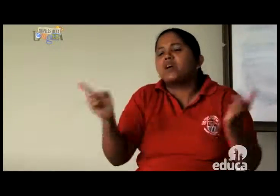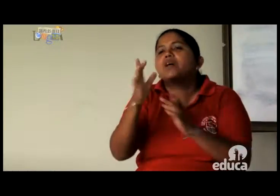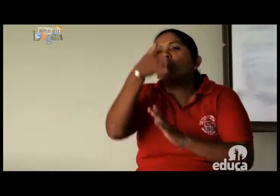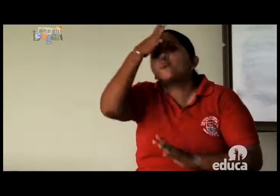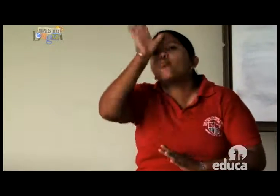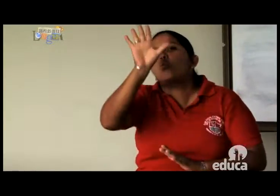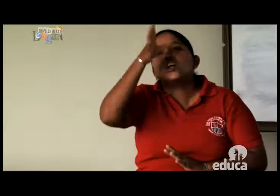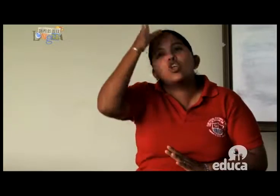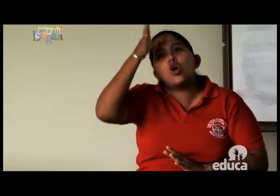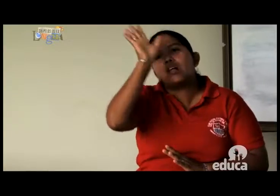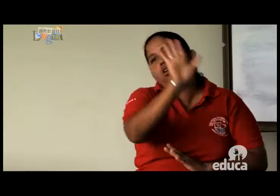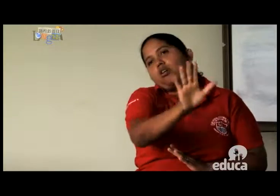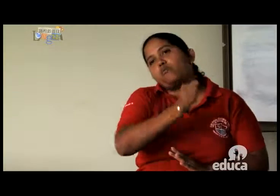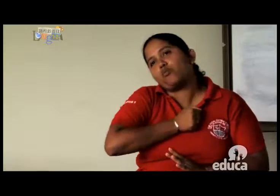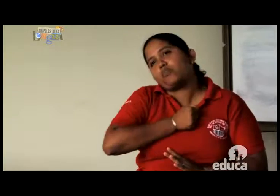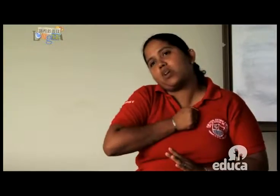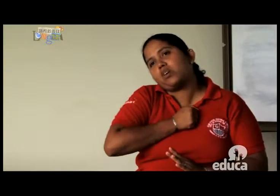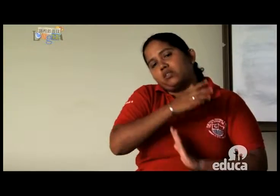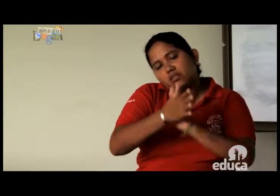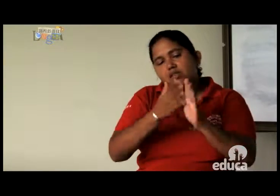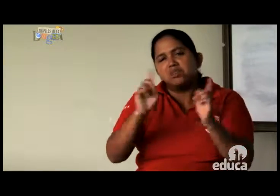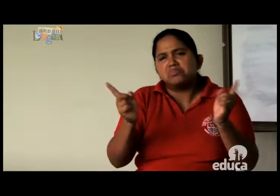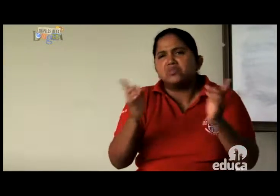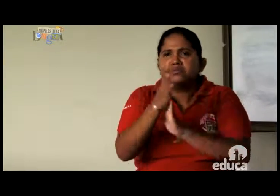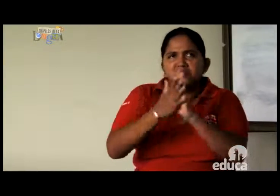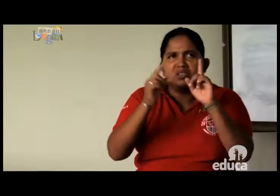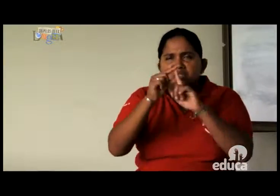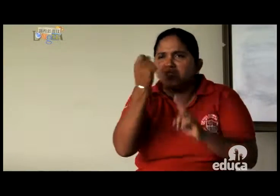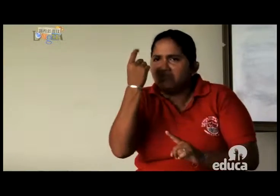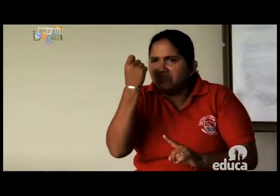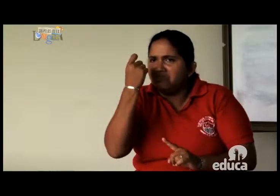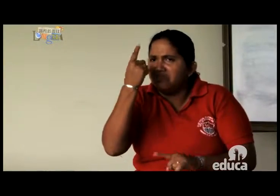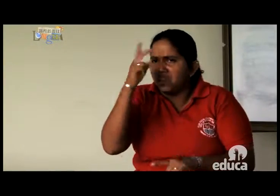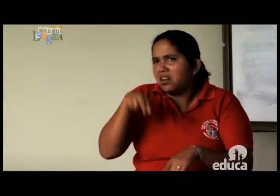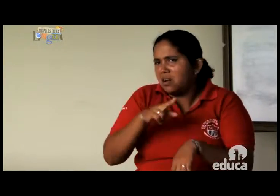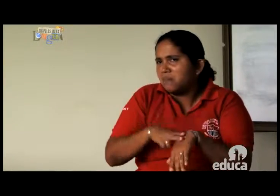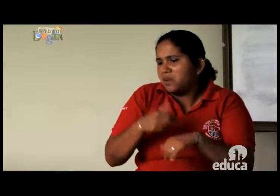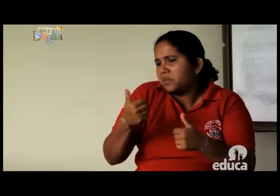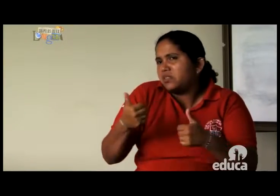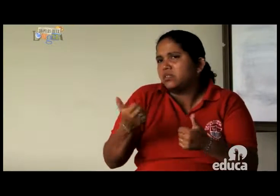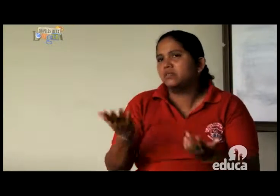Lo que hay que entender es la gramática del lenguaje de señas. Es diferente a la gramática del idioma español.